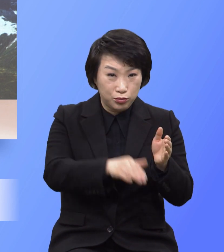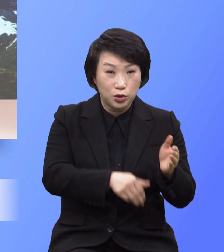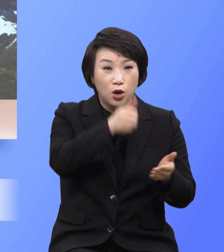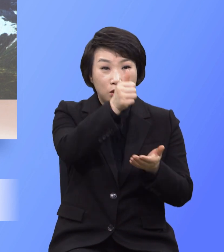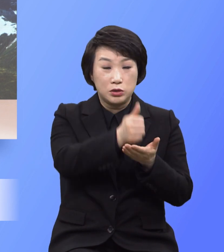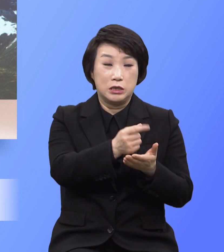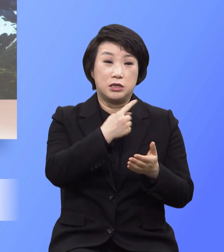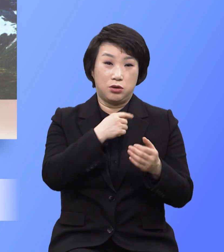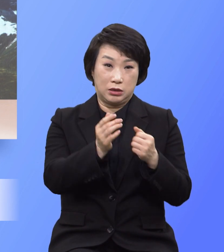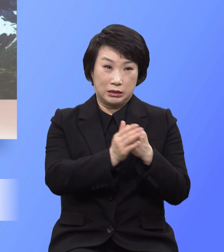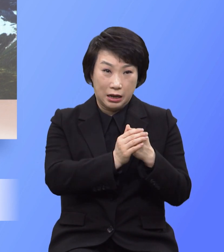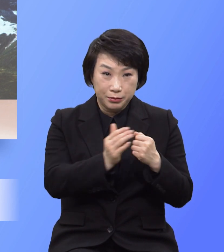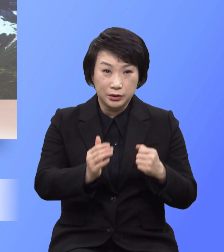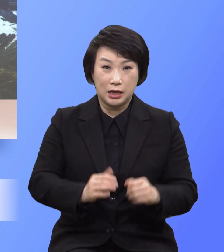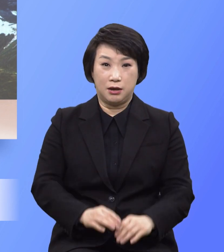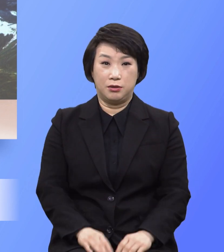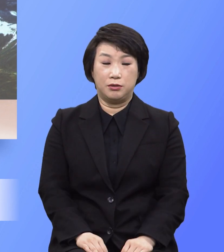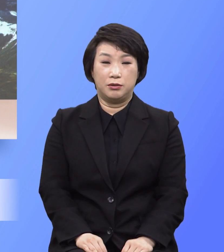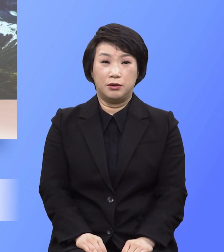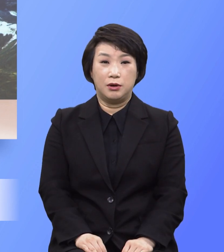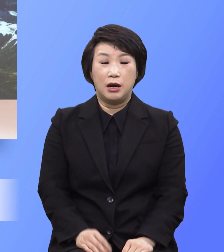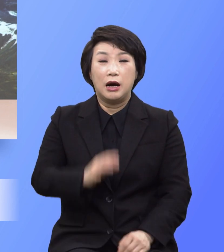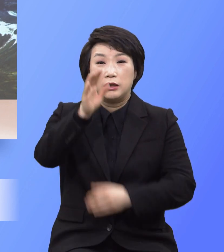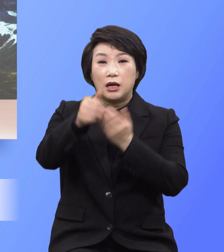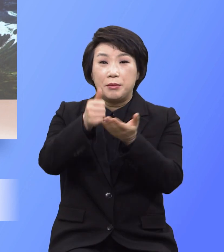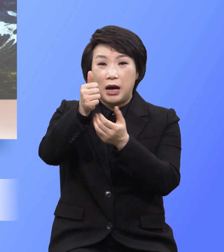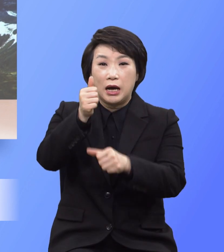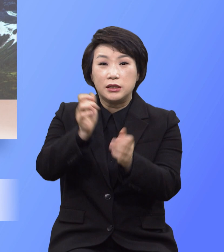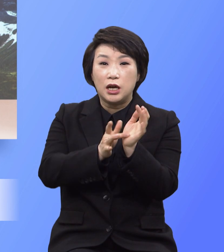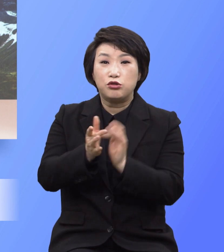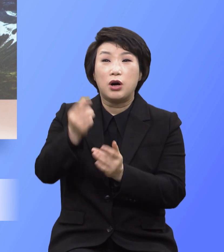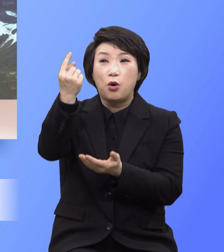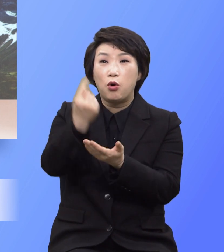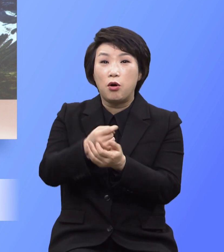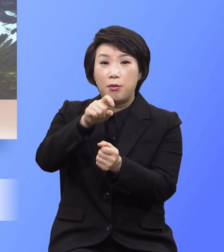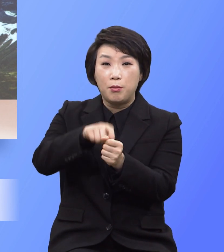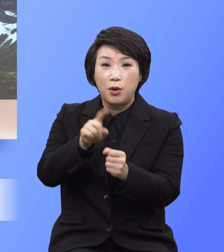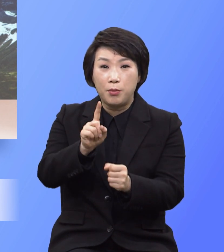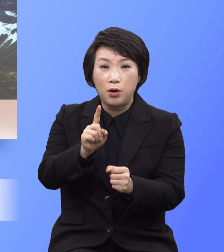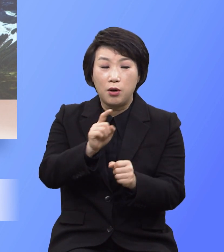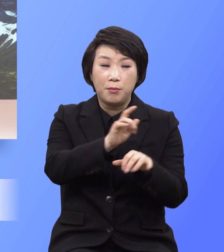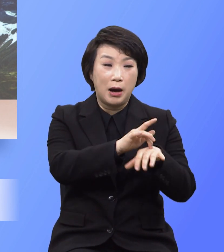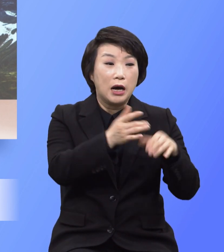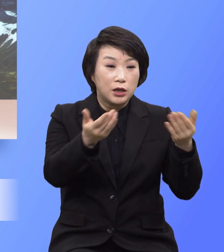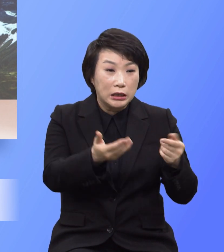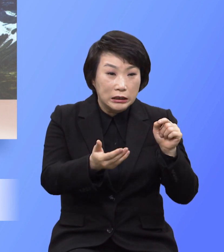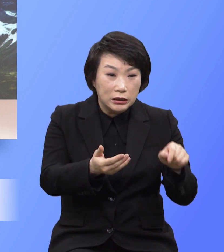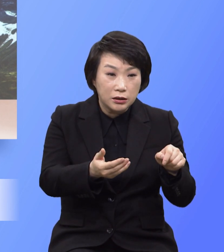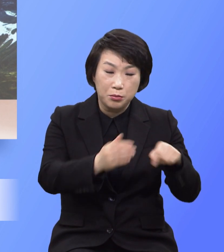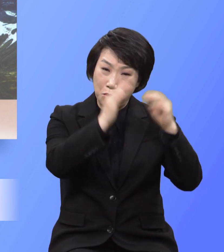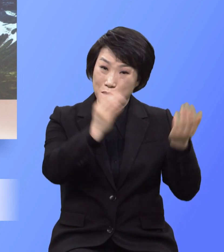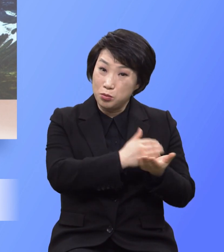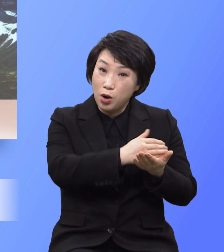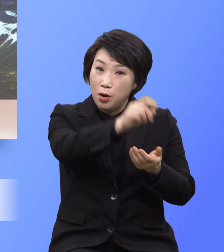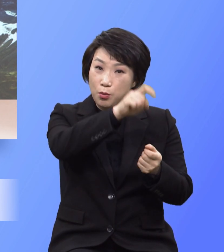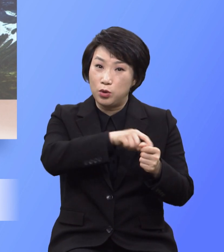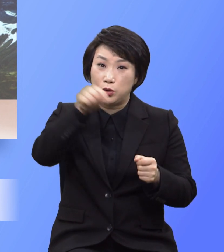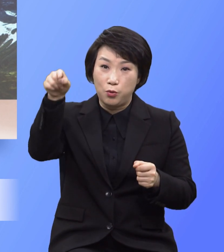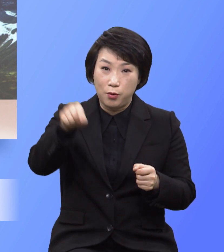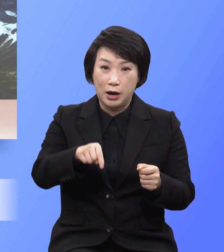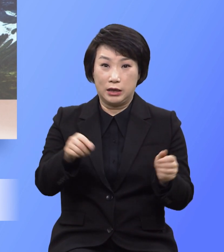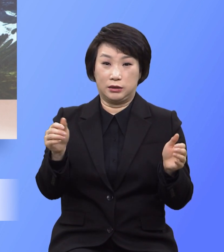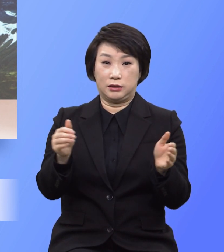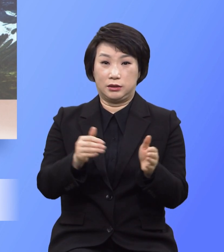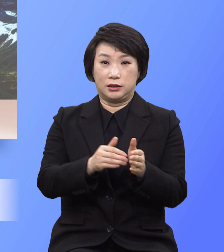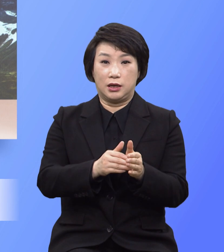처음부터 범죄함이니라. 하나님의 아들이 나타나신 것은 이는 마귀의